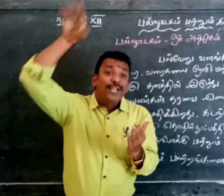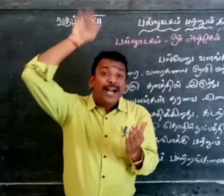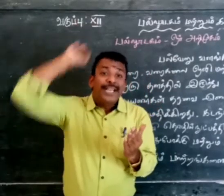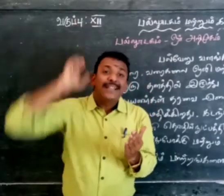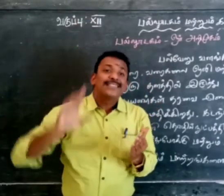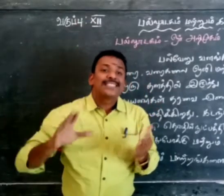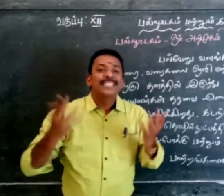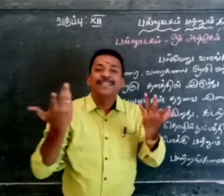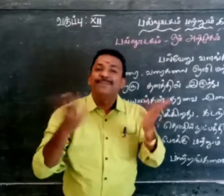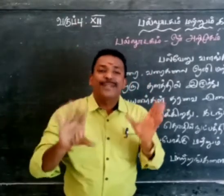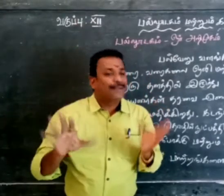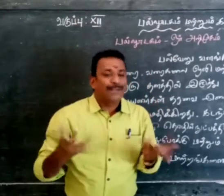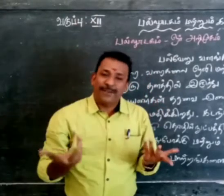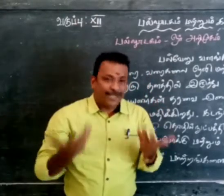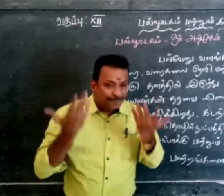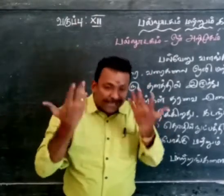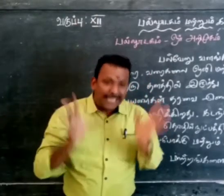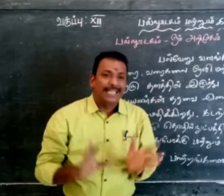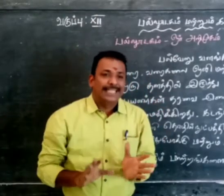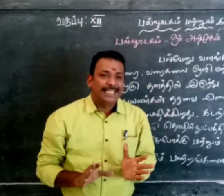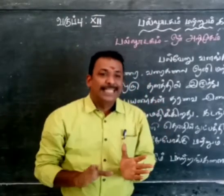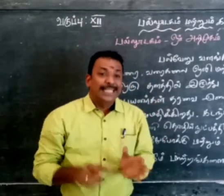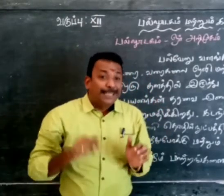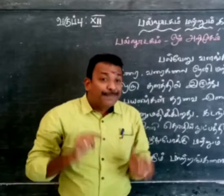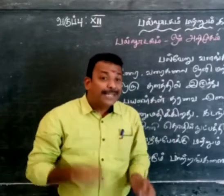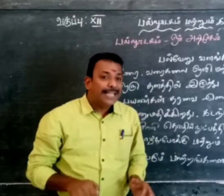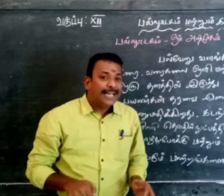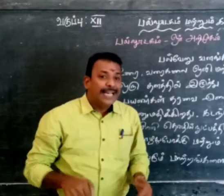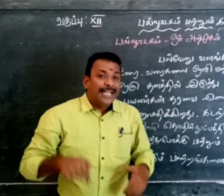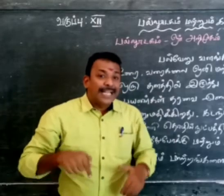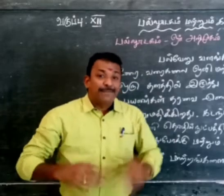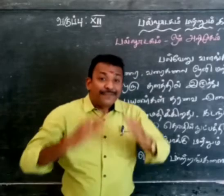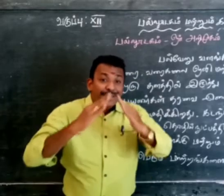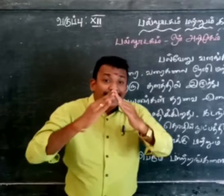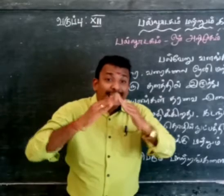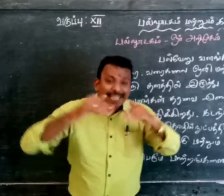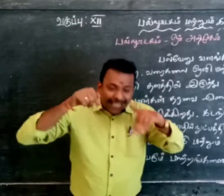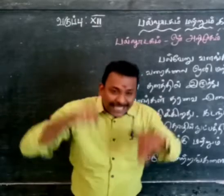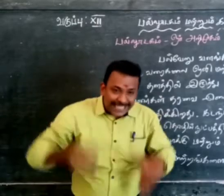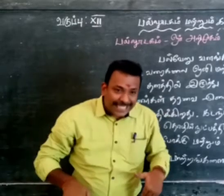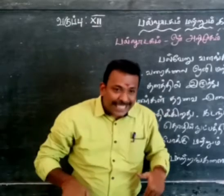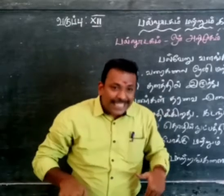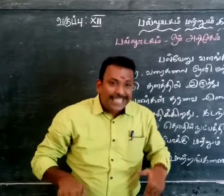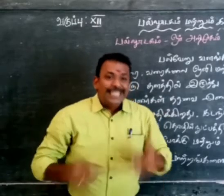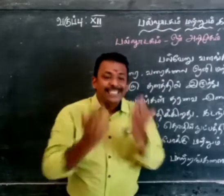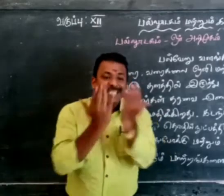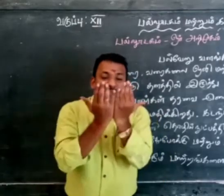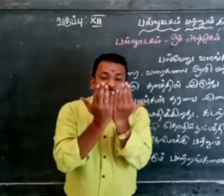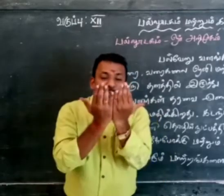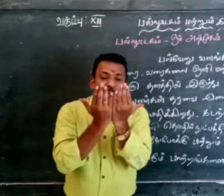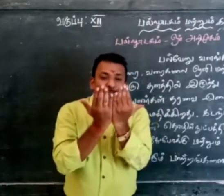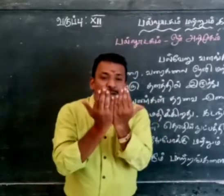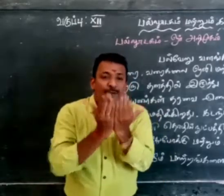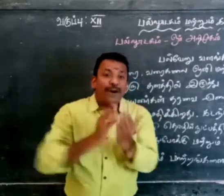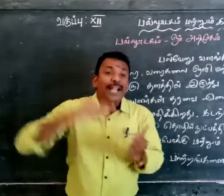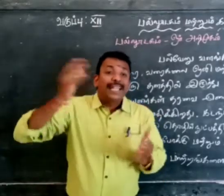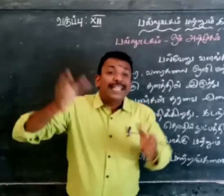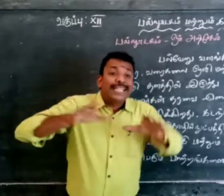முன்னாடி நினச்சி எதுவும் பண்ண முடியாது. இப்போ என்ன, நம்ம வீட்டில் இருந்துக்கிட்டே செல்போன் மூலமாகவோ அல்லது